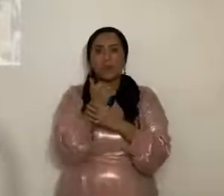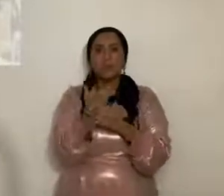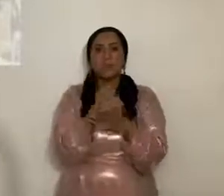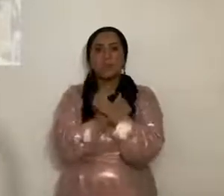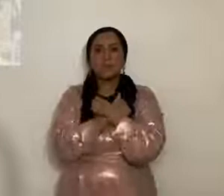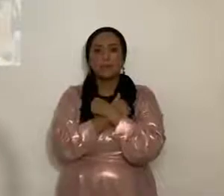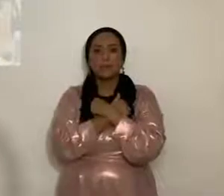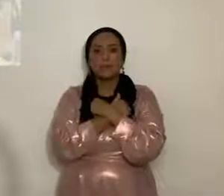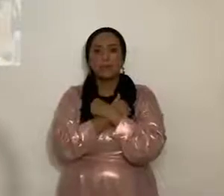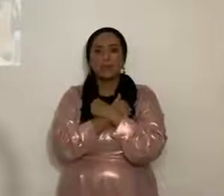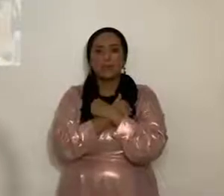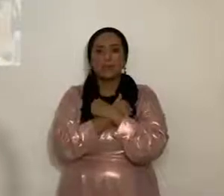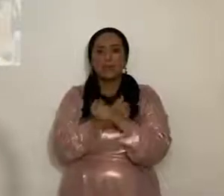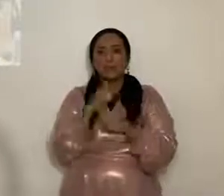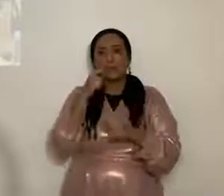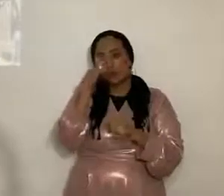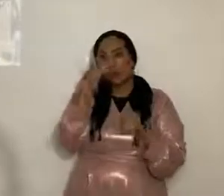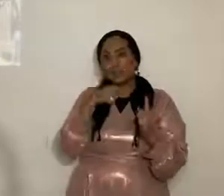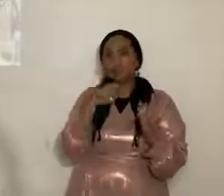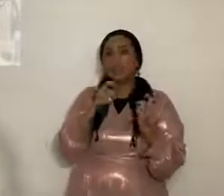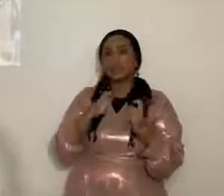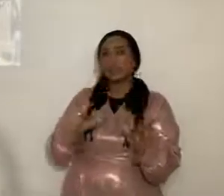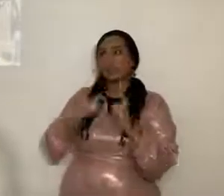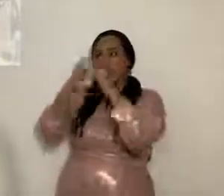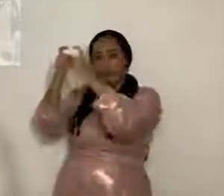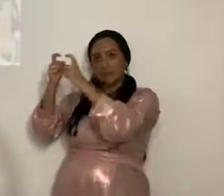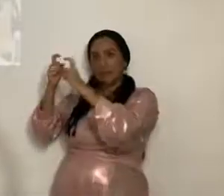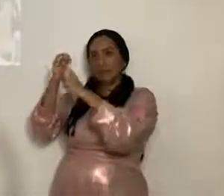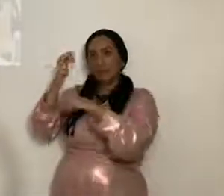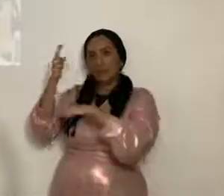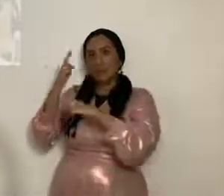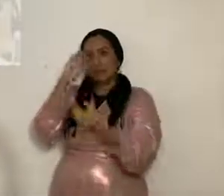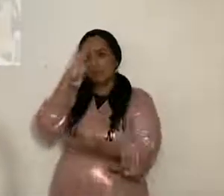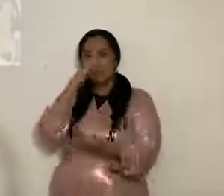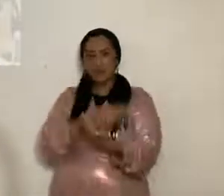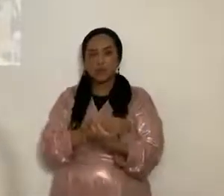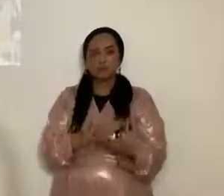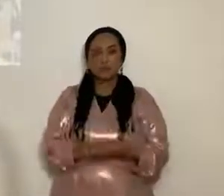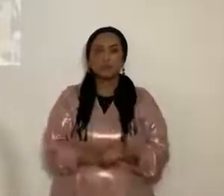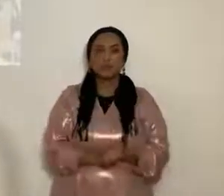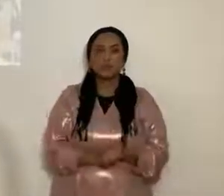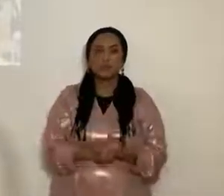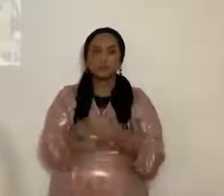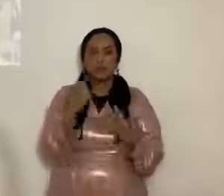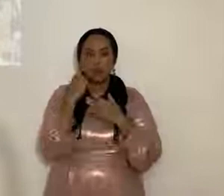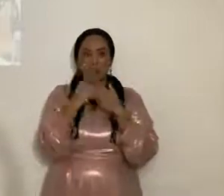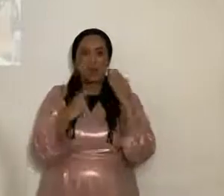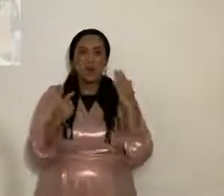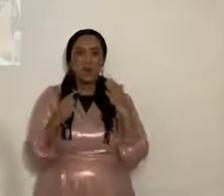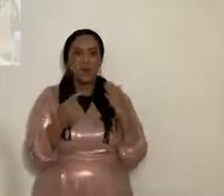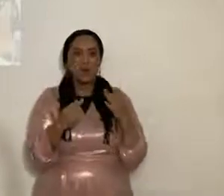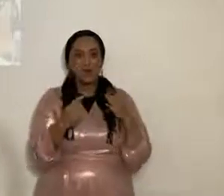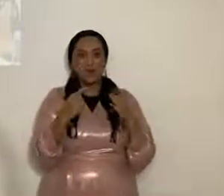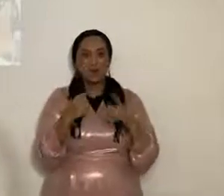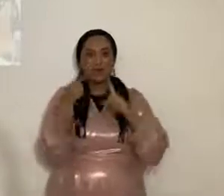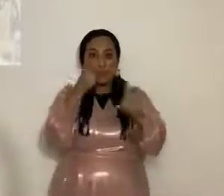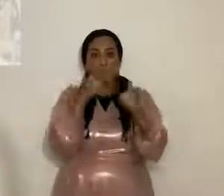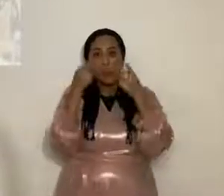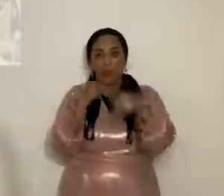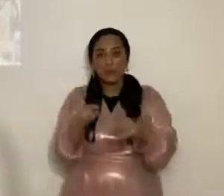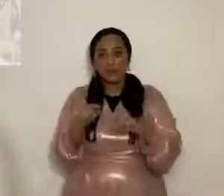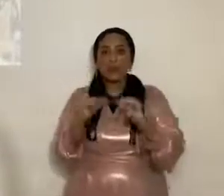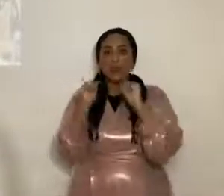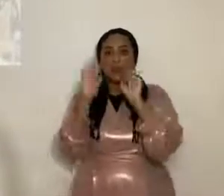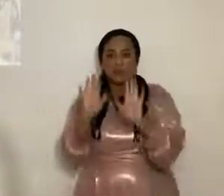negó darle a Yahweh aún lo que más amaba. Y entonces, ¿cuál fue su consecuencia?